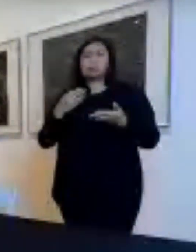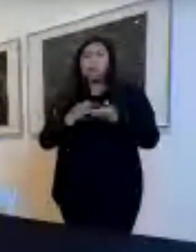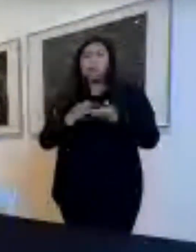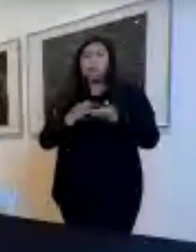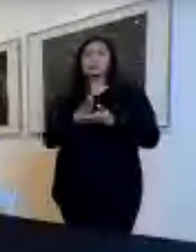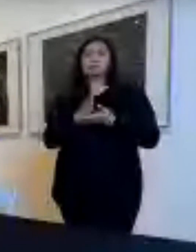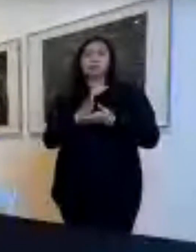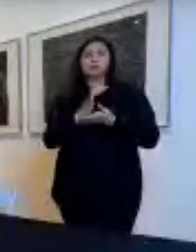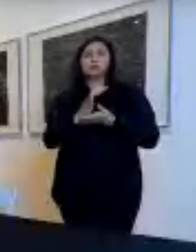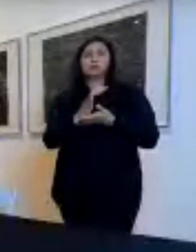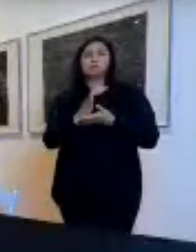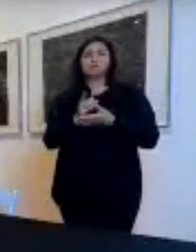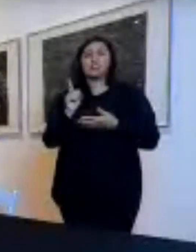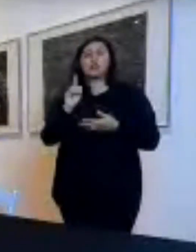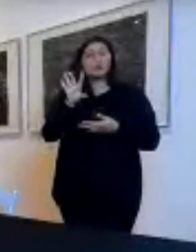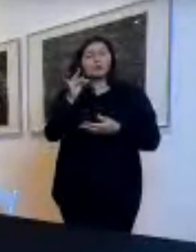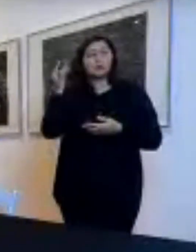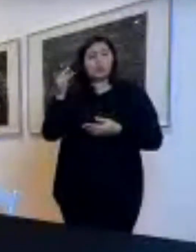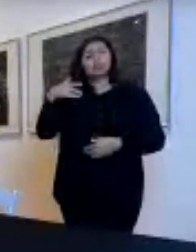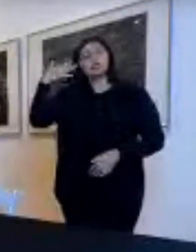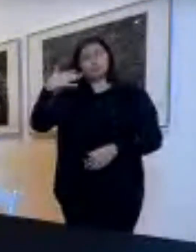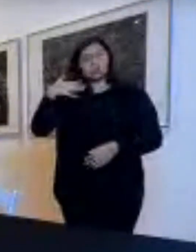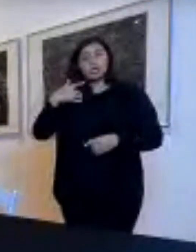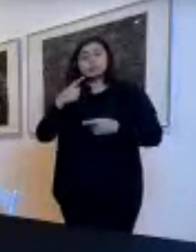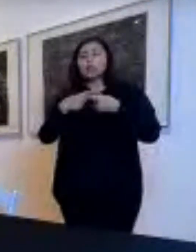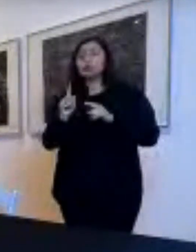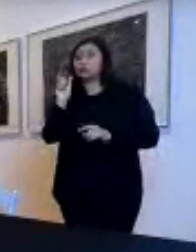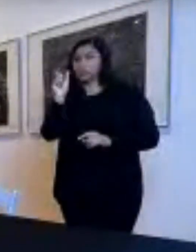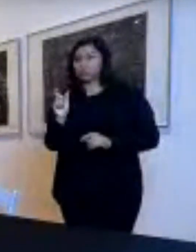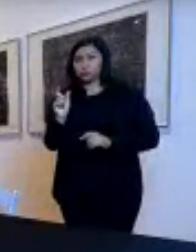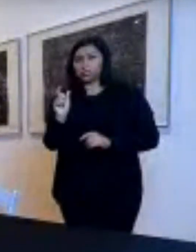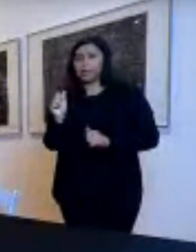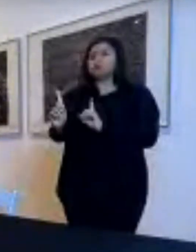no nos habíamos dado cuenta de la importancia del otro cerca de nosotros, ¿no?